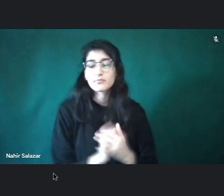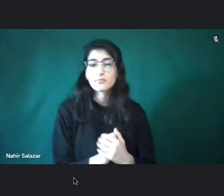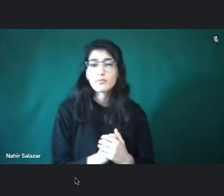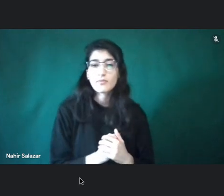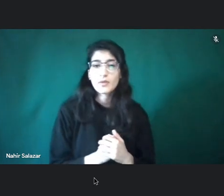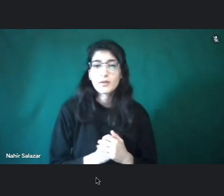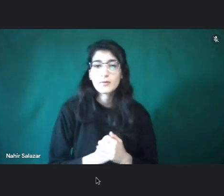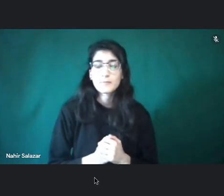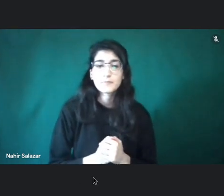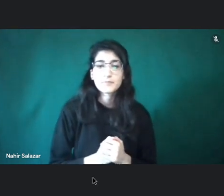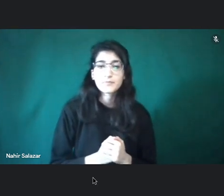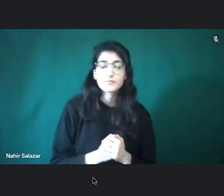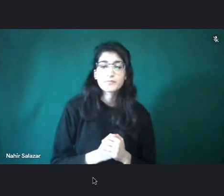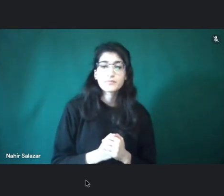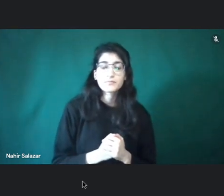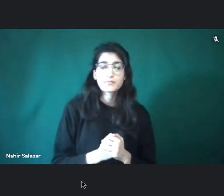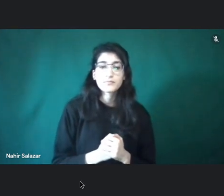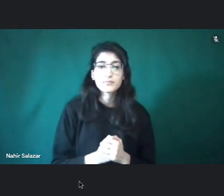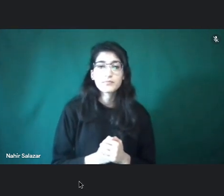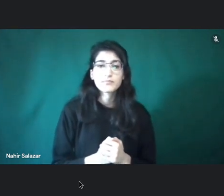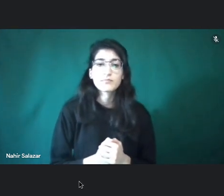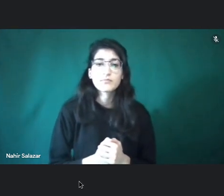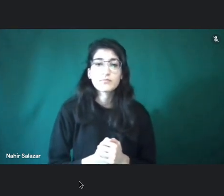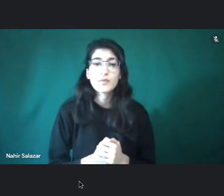¿Qué otra frase nominal tenemos?